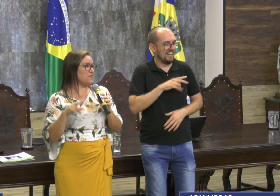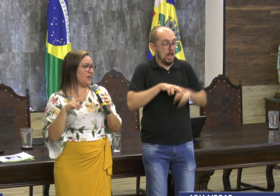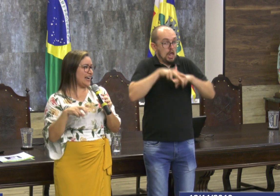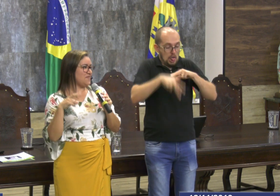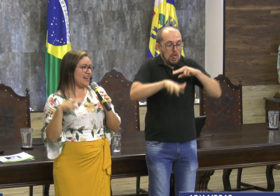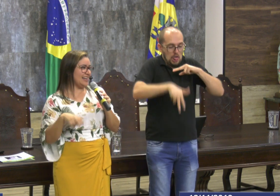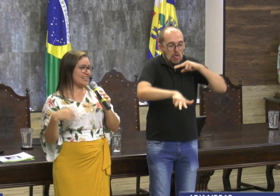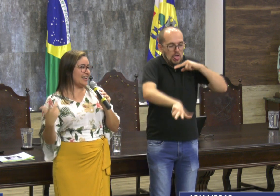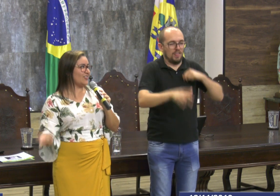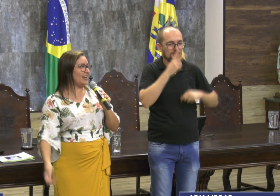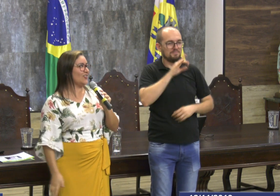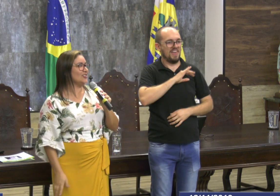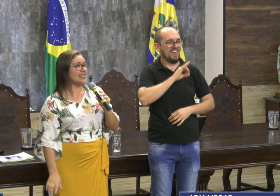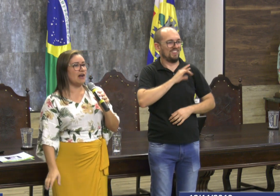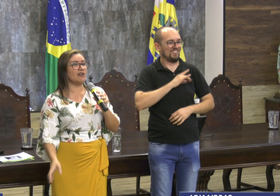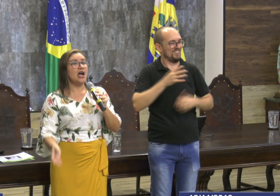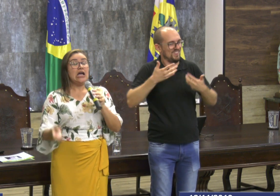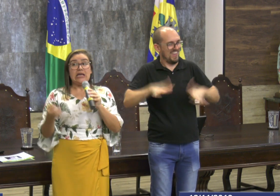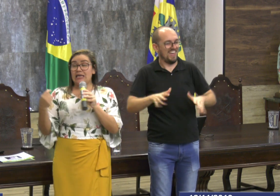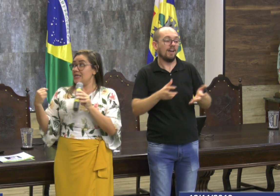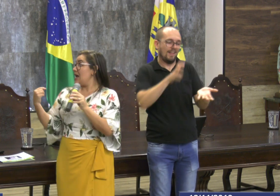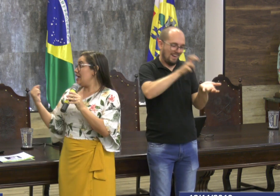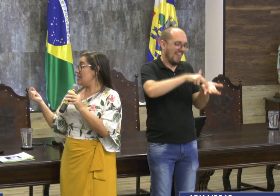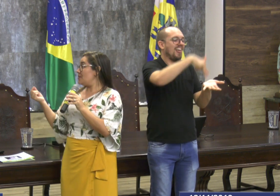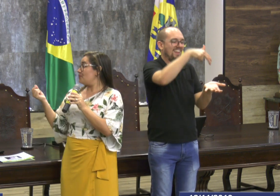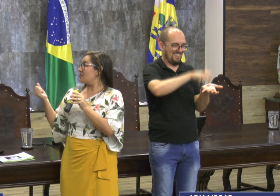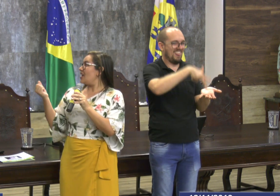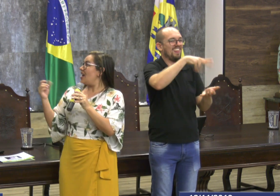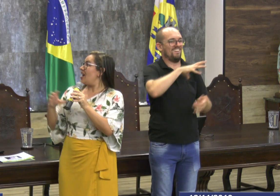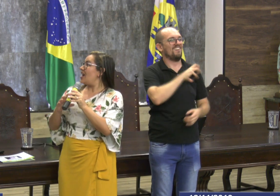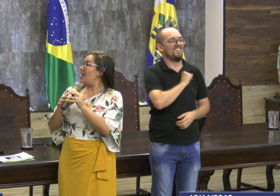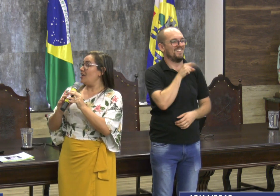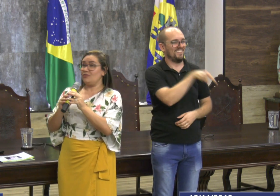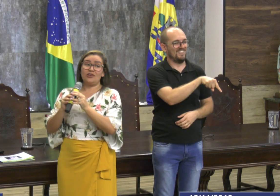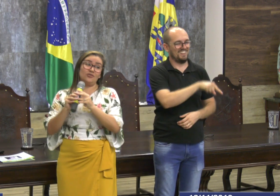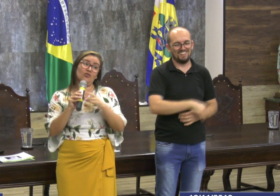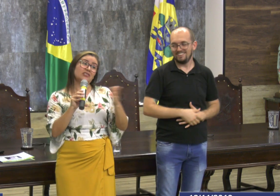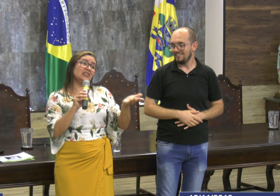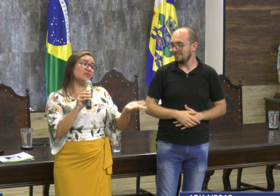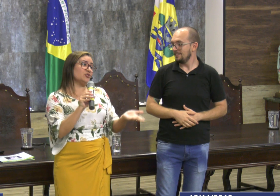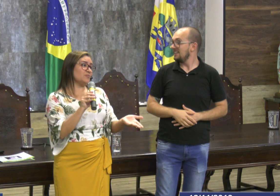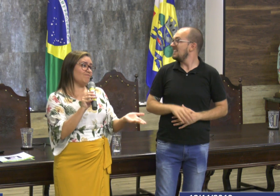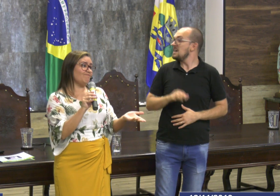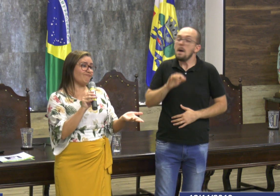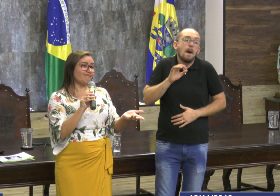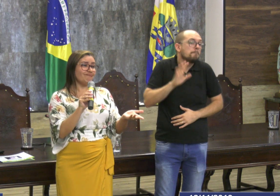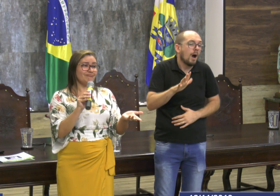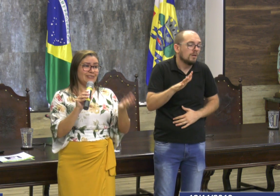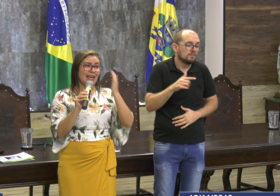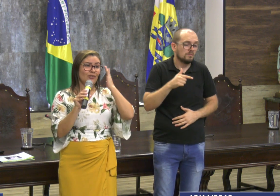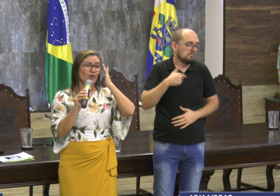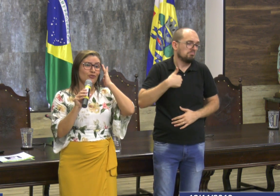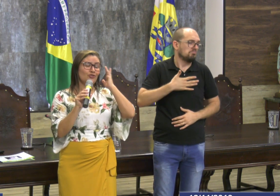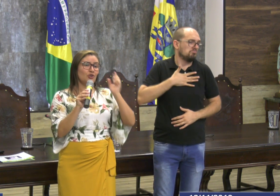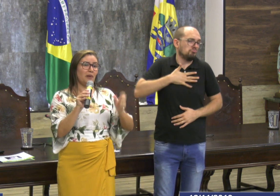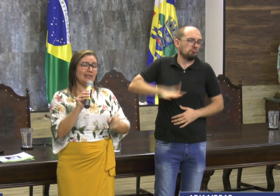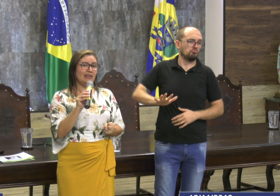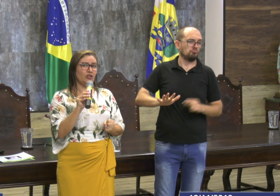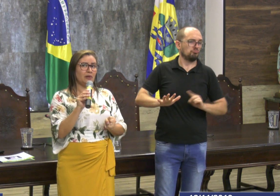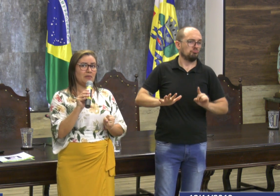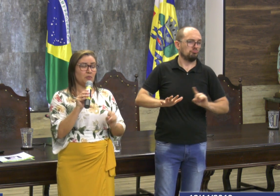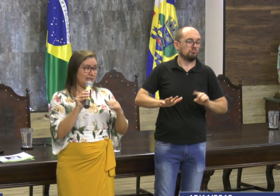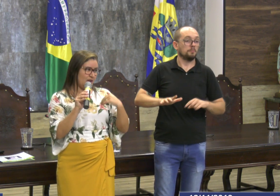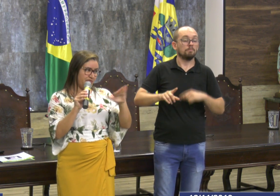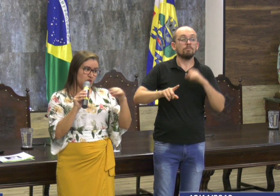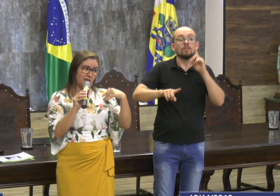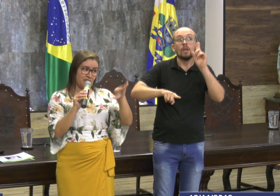para a cama elástica, que era o que ele gostava. E aí, nós não gostamos. Né? No outro dia, o pai dele falou